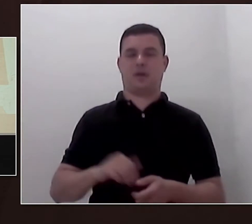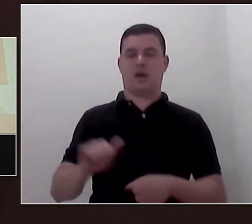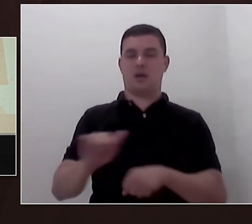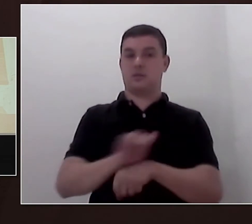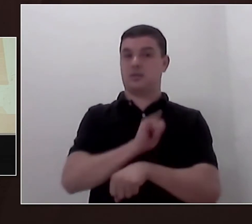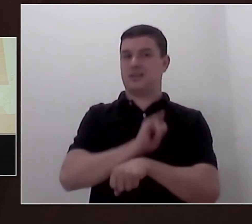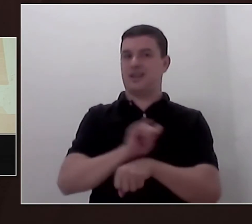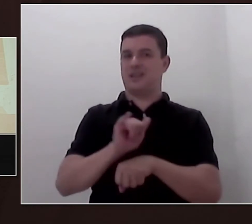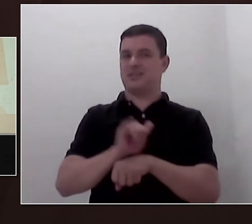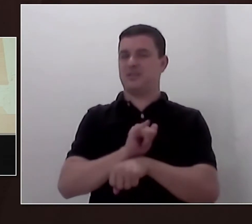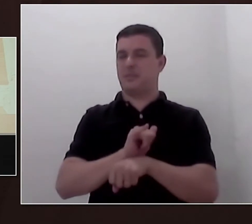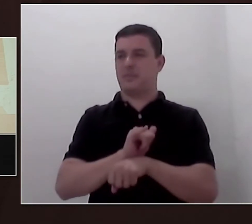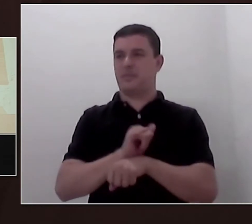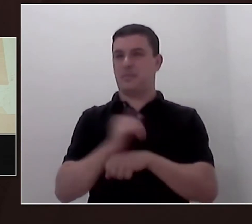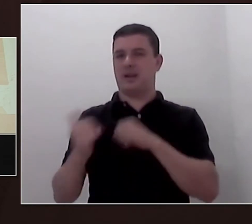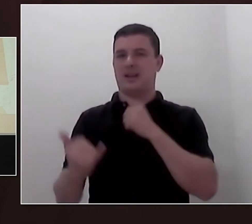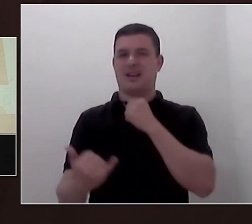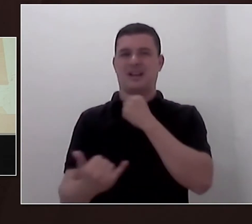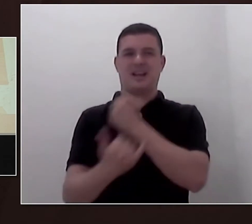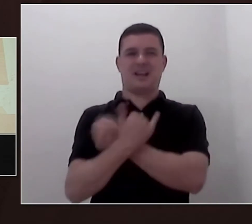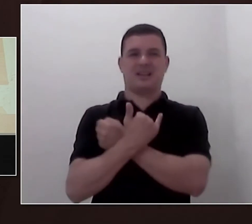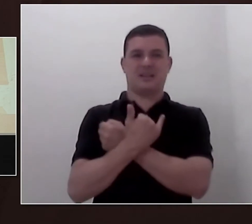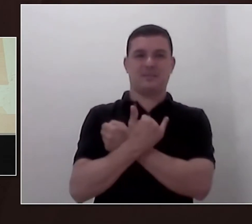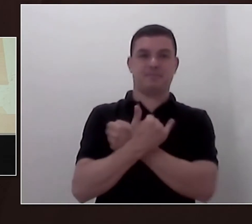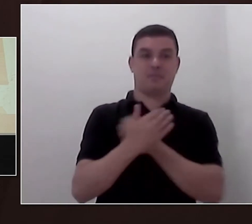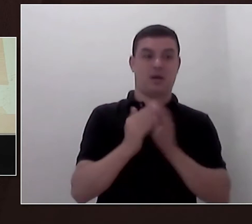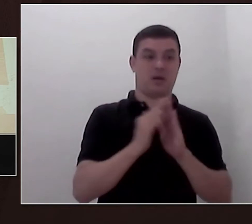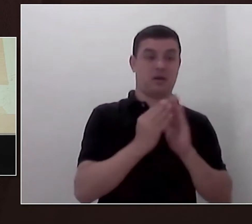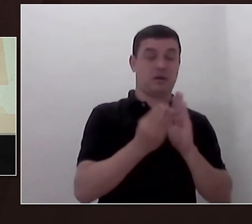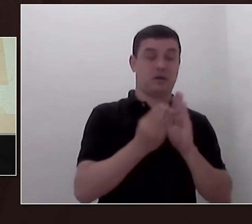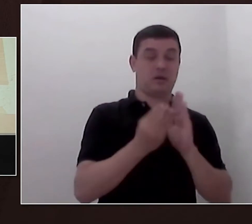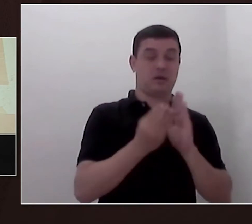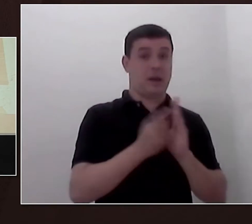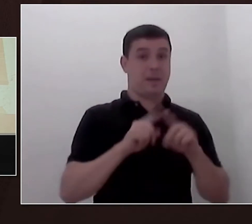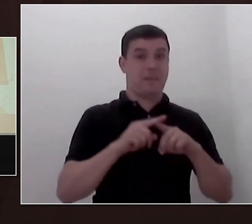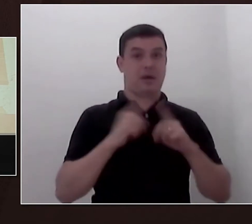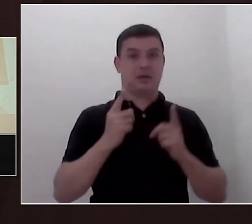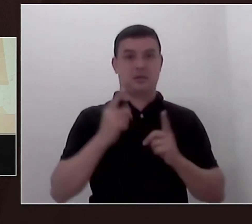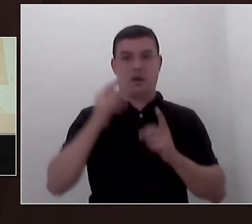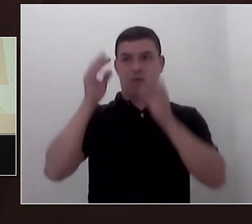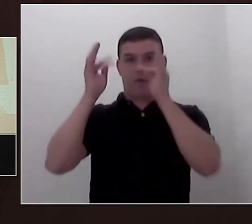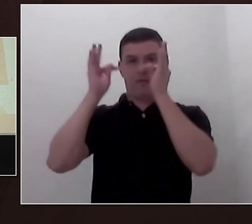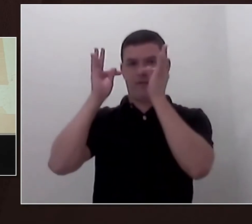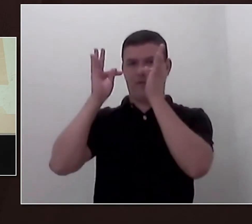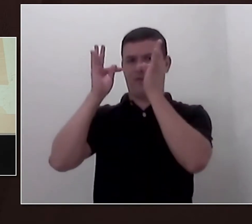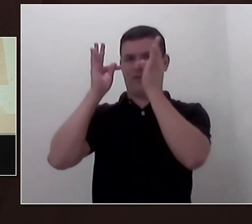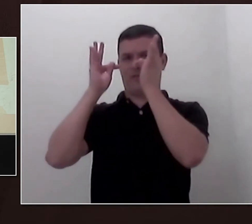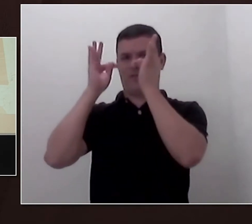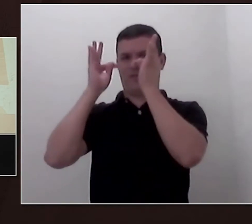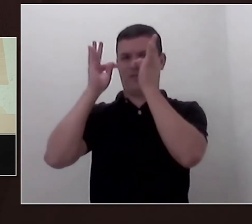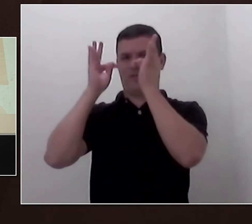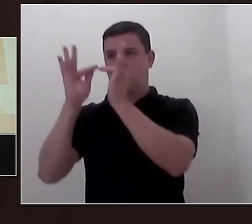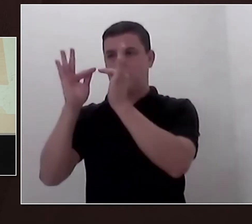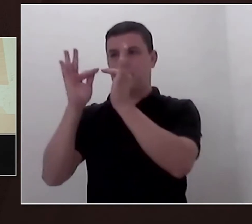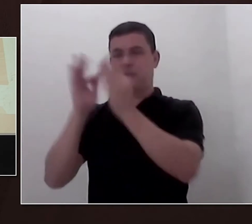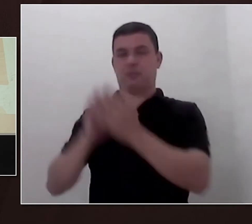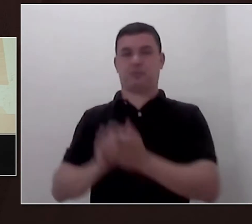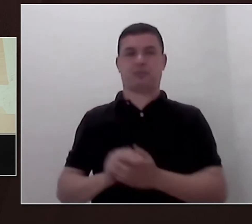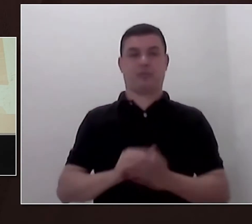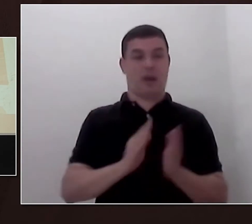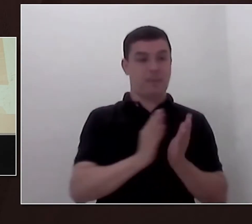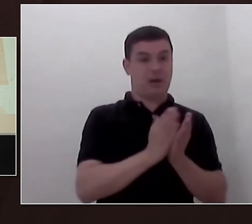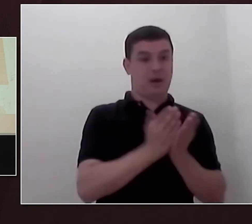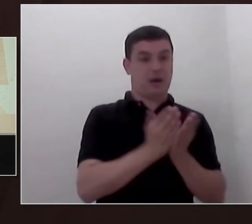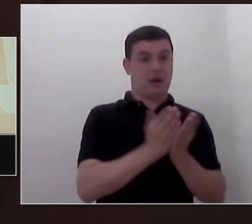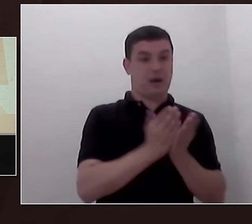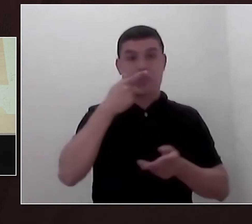permanecer fiel à palavra profética. Nós amamos a palavra que o Espírito